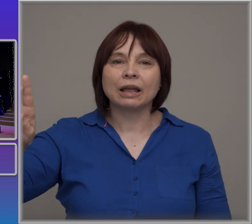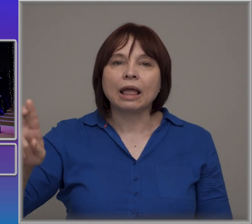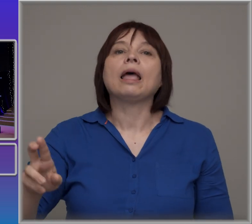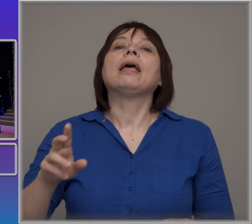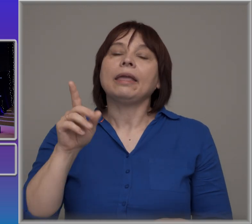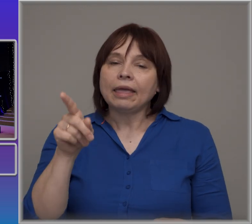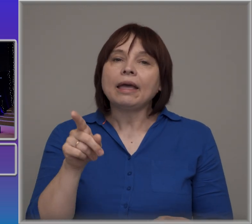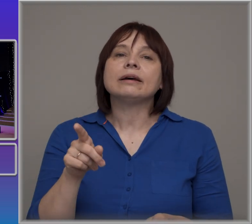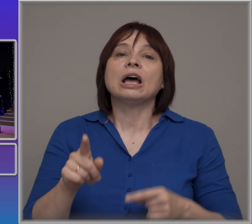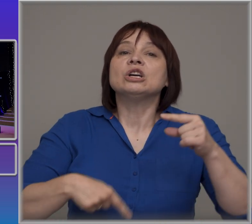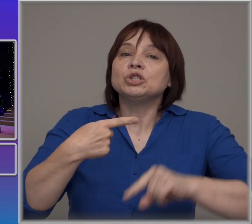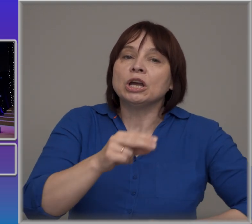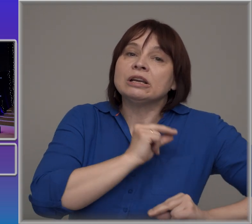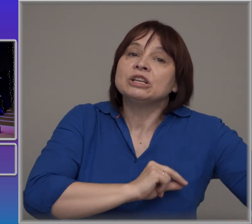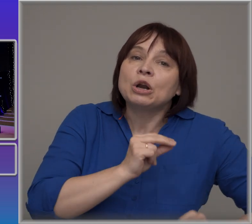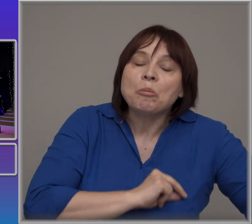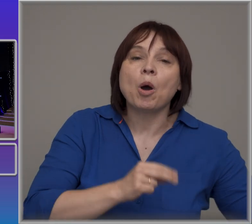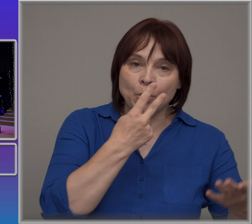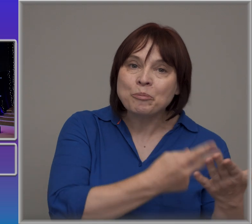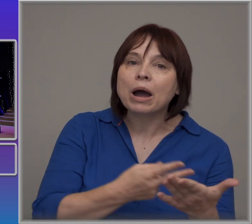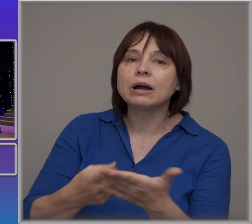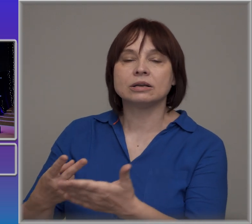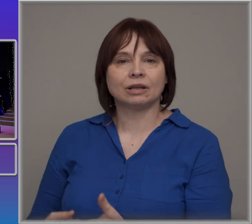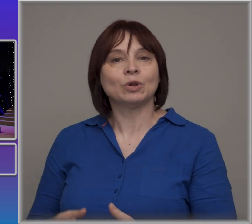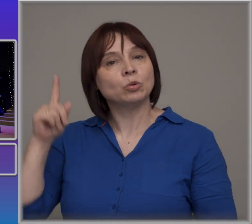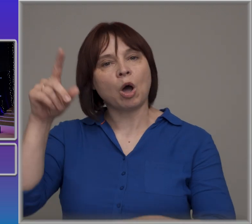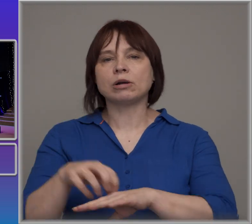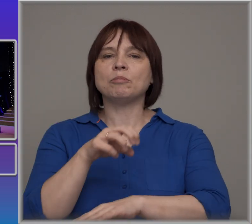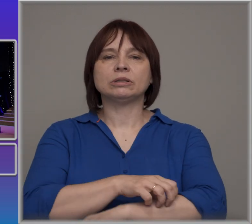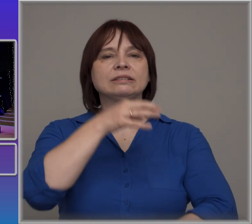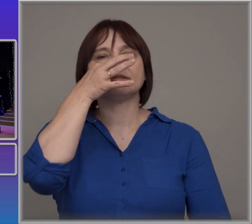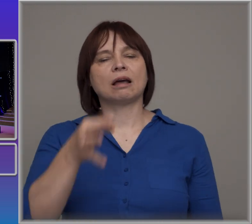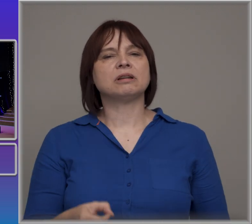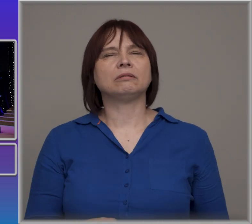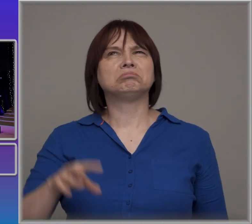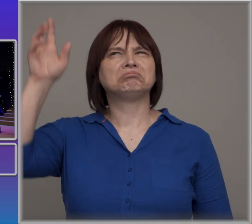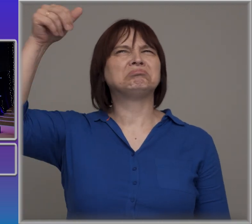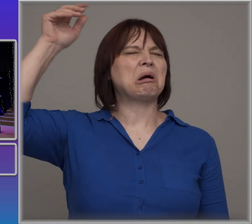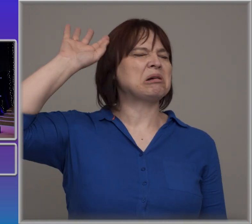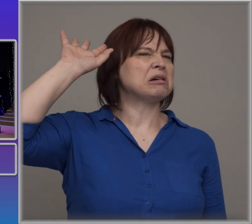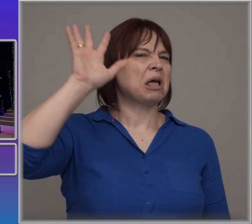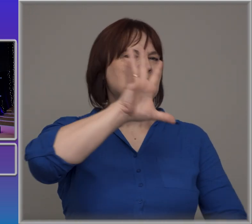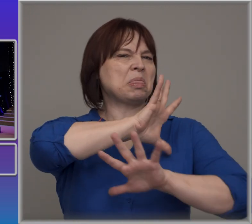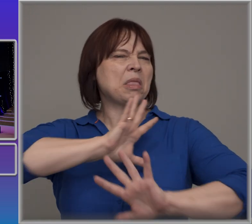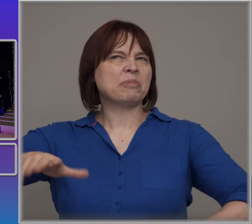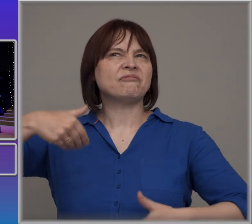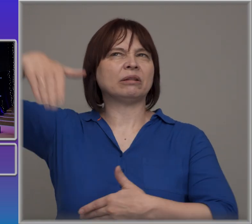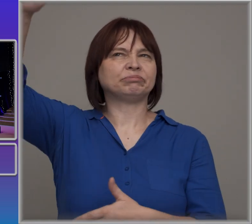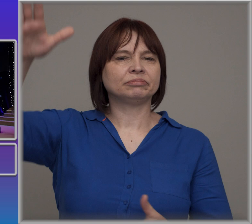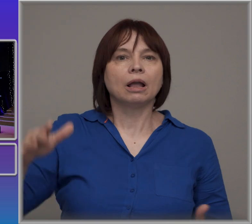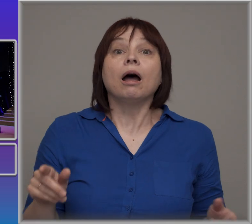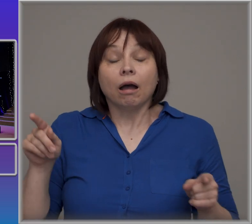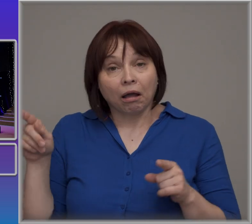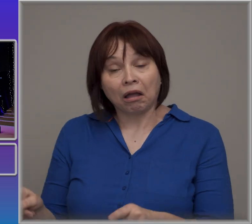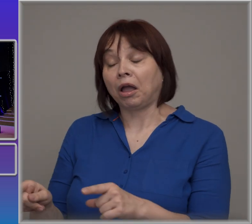это? Коммунисты взяли свою идеологию из протестантского богословия о труде. Только немножко поменяли,